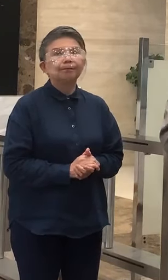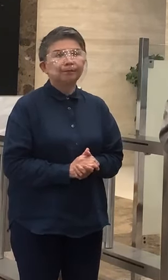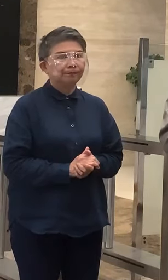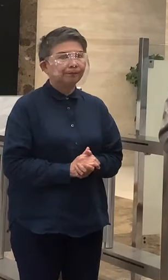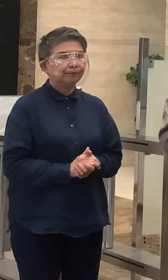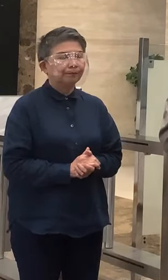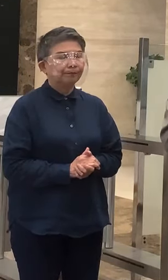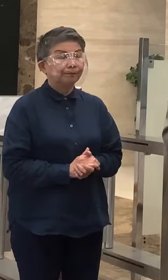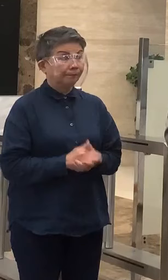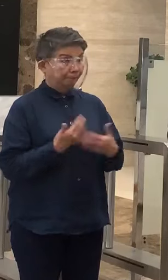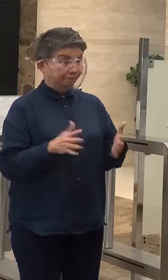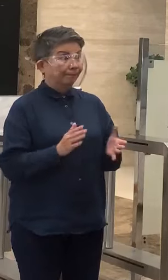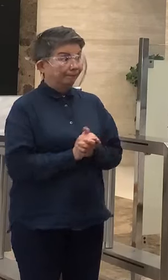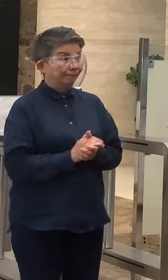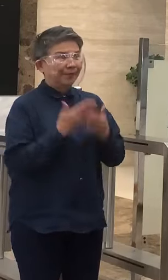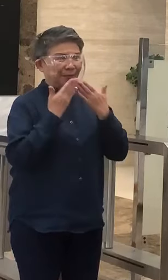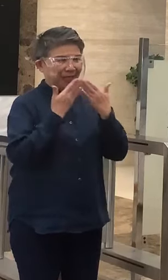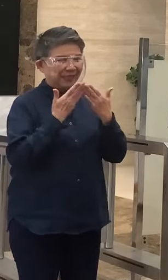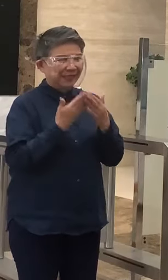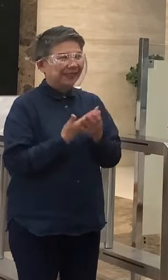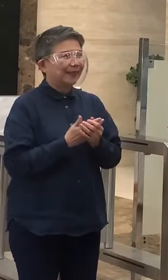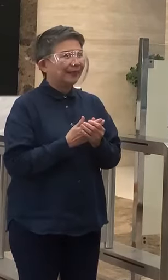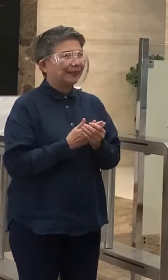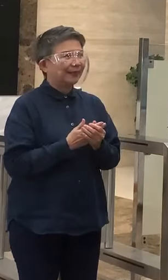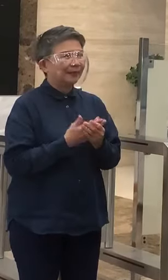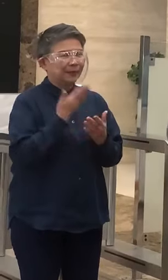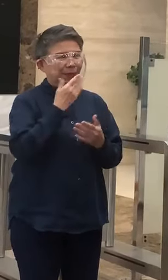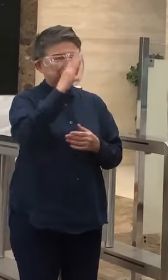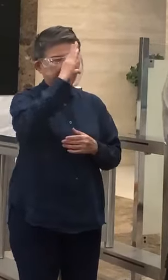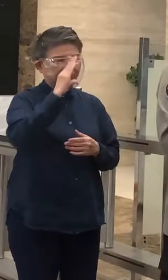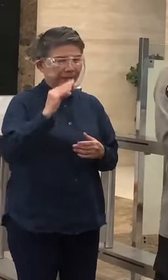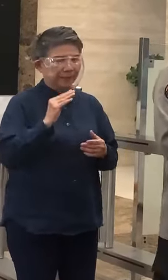like kita nya terima kasih ya